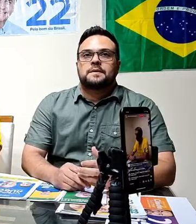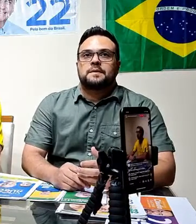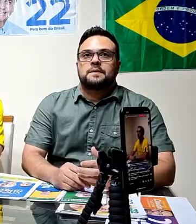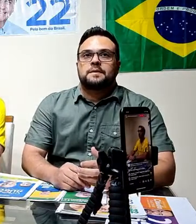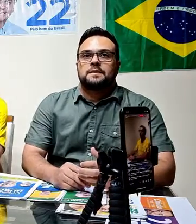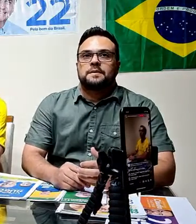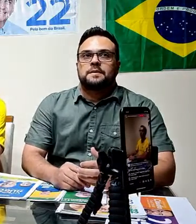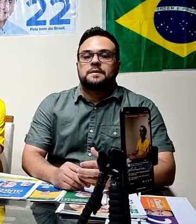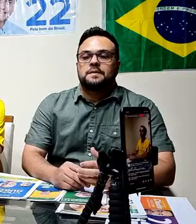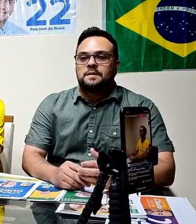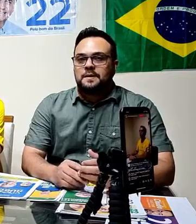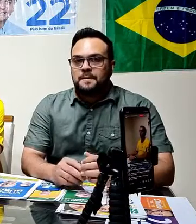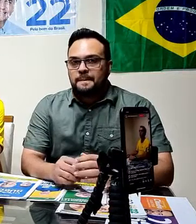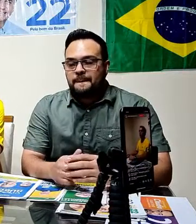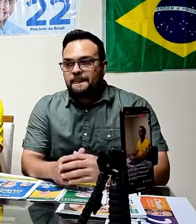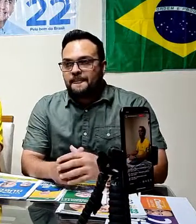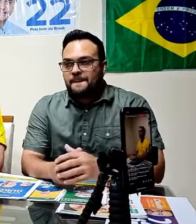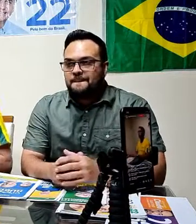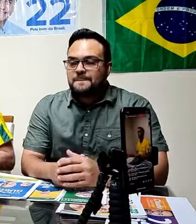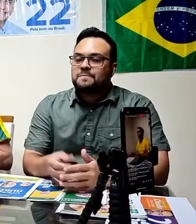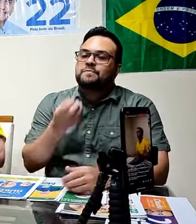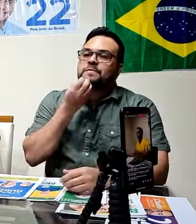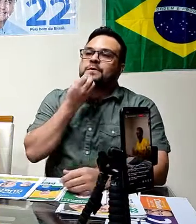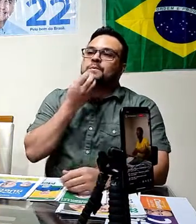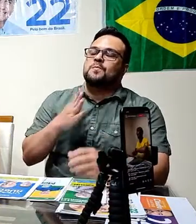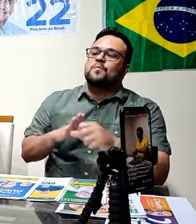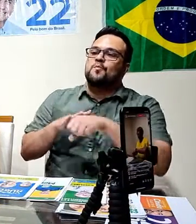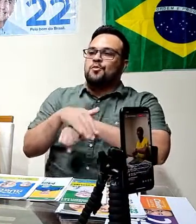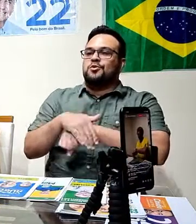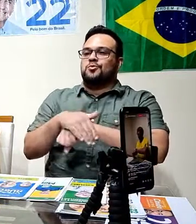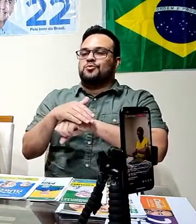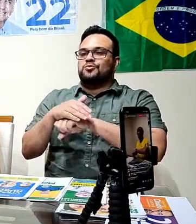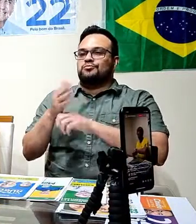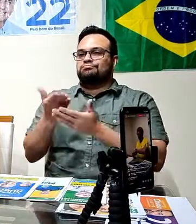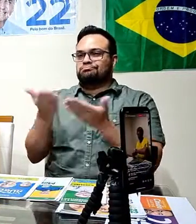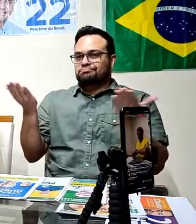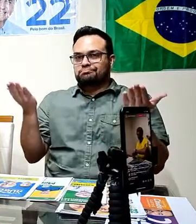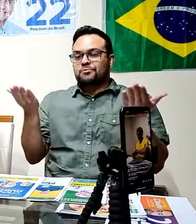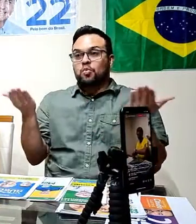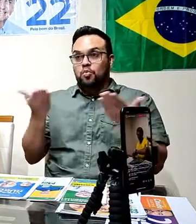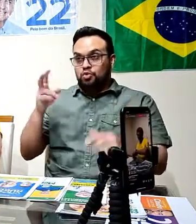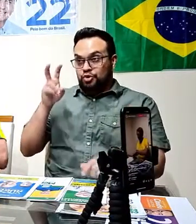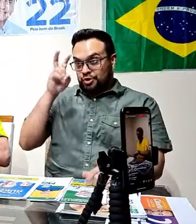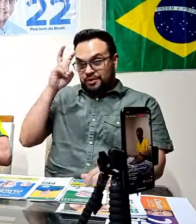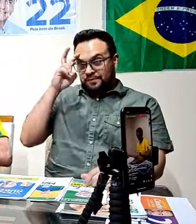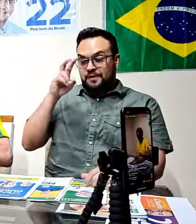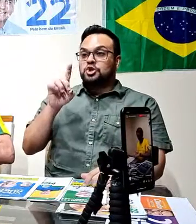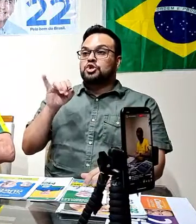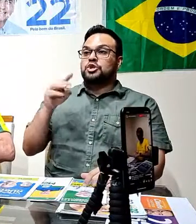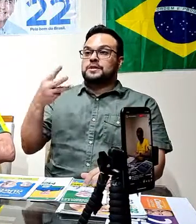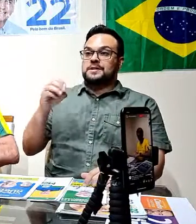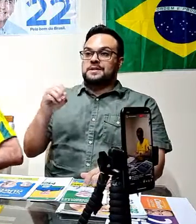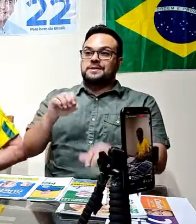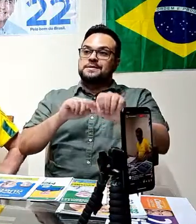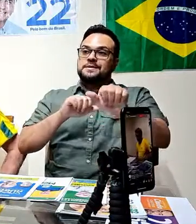Vamos lá? É, boa noite a todos. Quinta-feira, 30 de setembro,